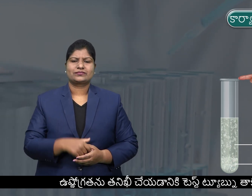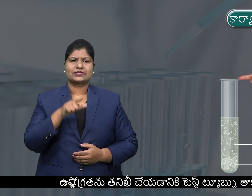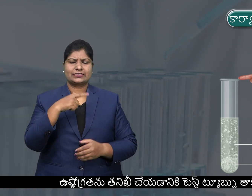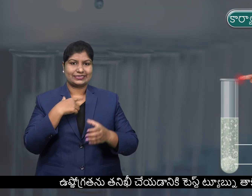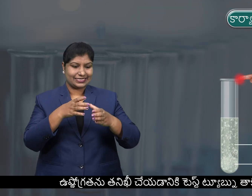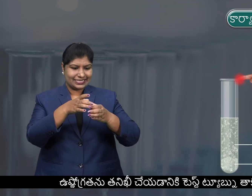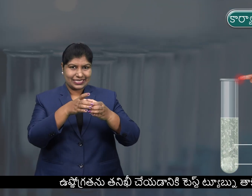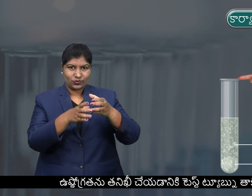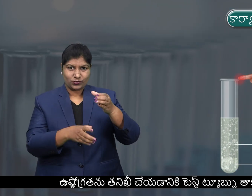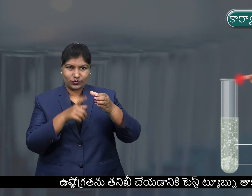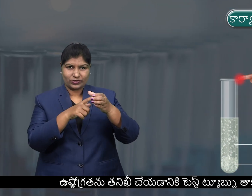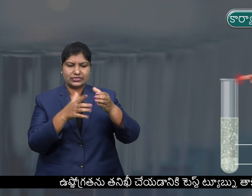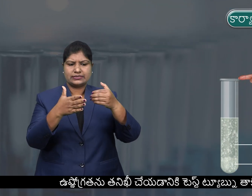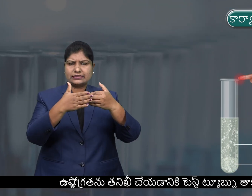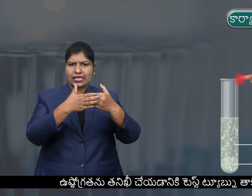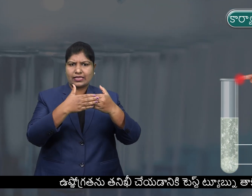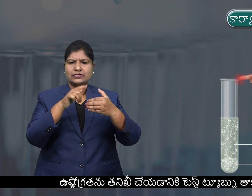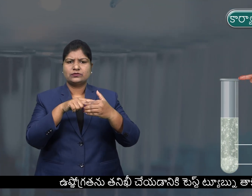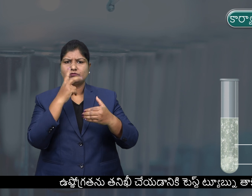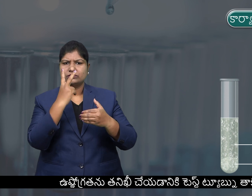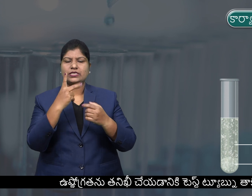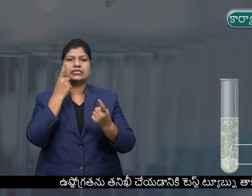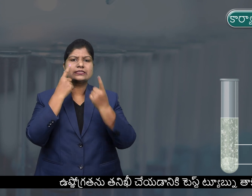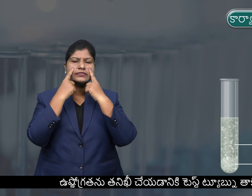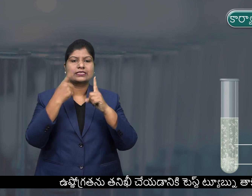ఉష్ణోగ్రతను తనిఖీ చేయడానికి టెస్ట్ ట్యూబ్ను తాకండి.